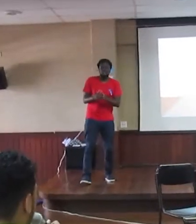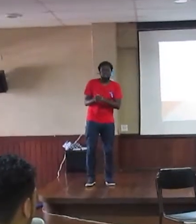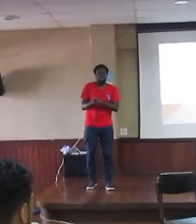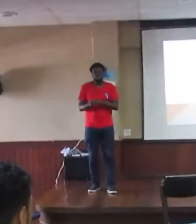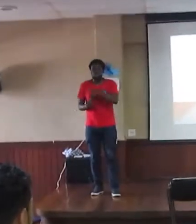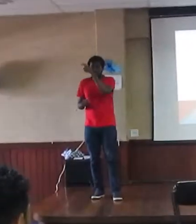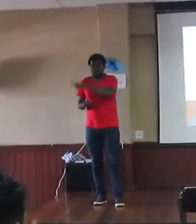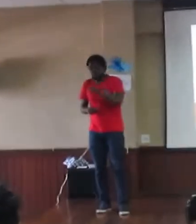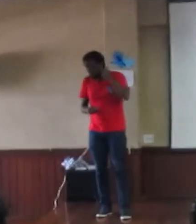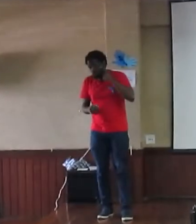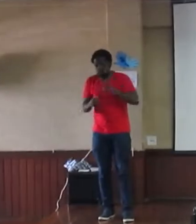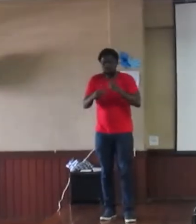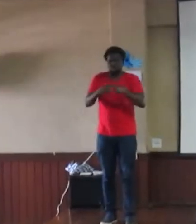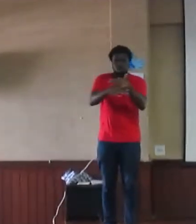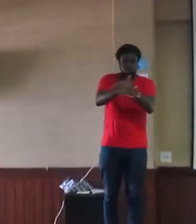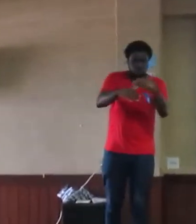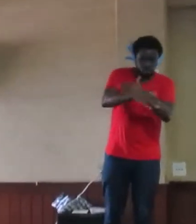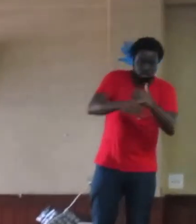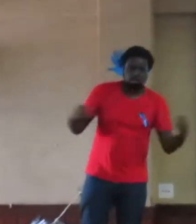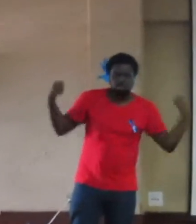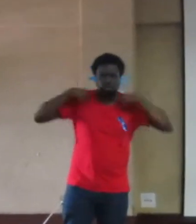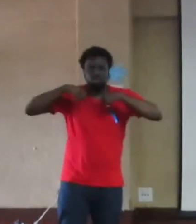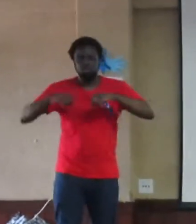A piada não vai ser traduzida, vocês vão ter que entender.